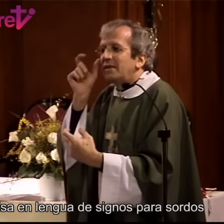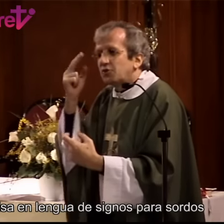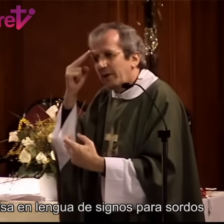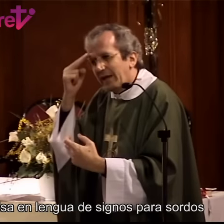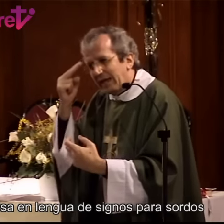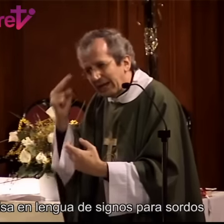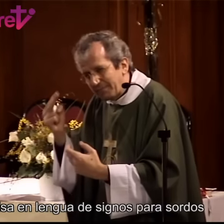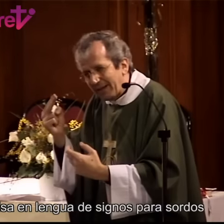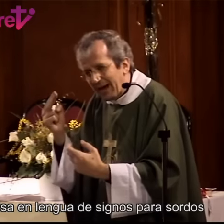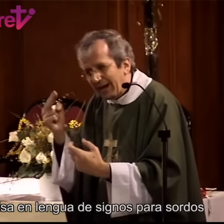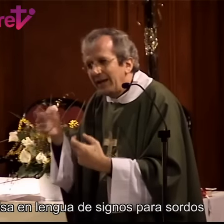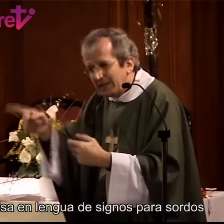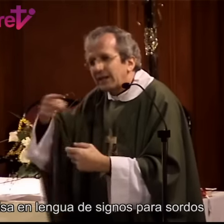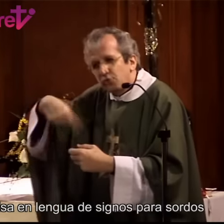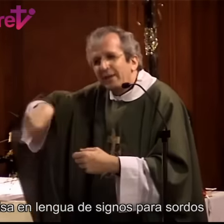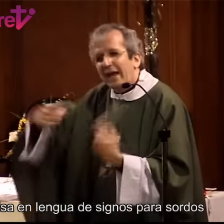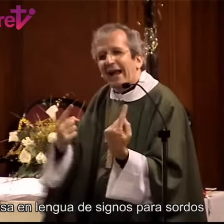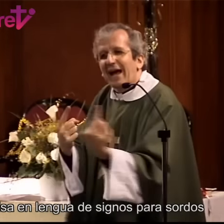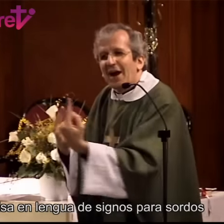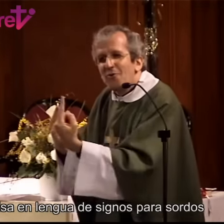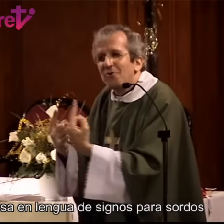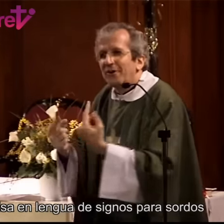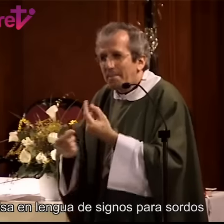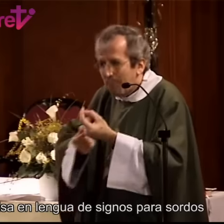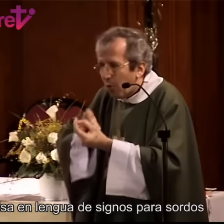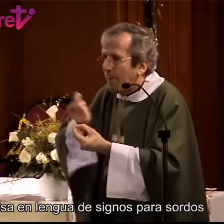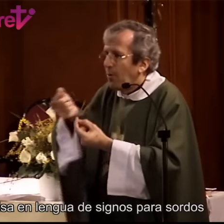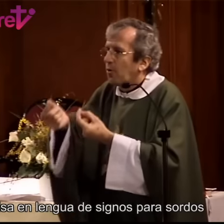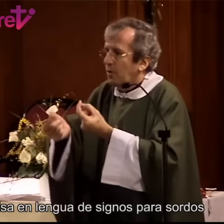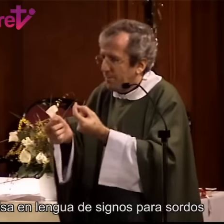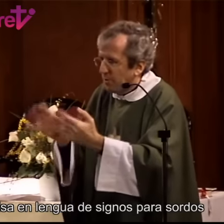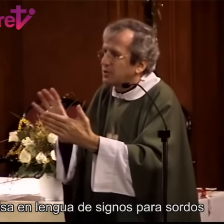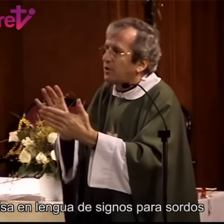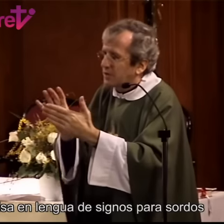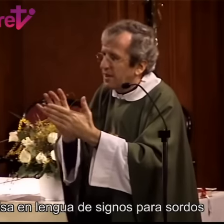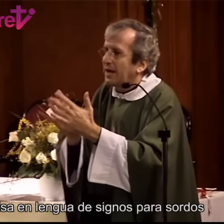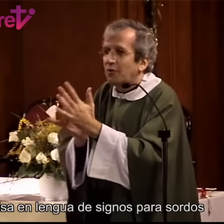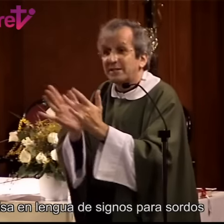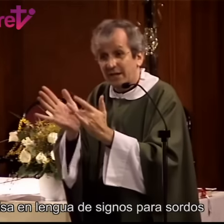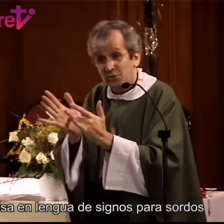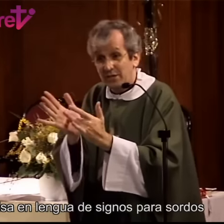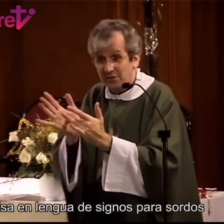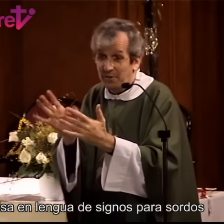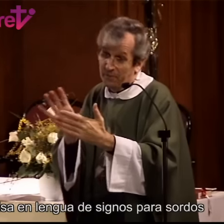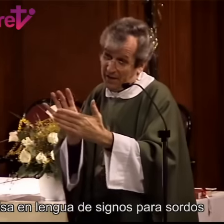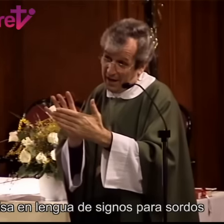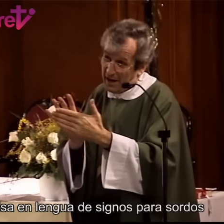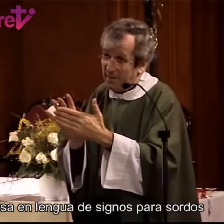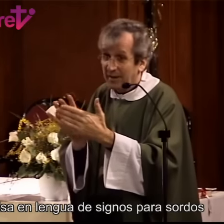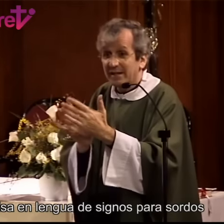descubrir que hay que respetar, de descubrir que cada uno, poco a poco, podemos irnos acercando más a Jesucristo, en la medida en que estemos